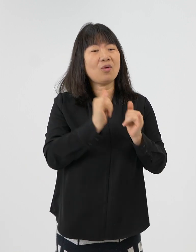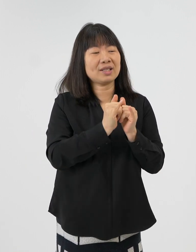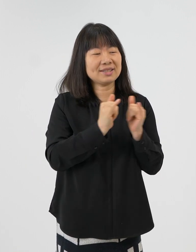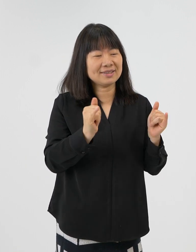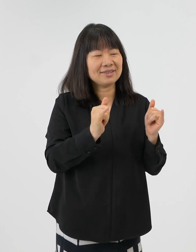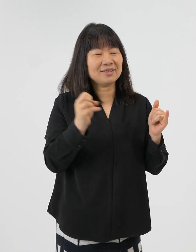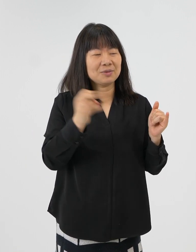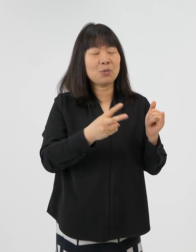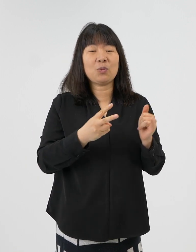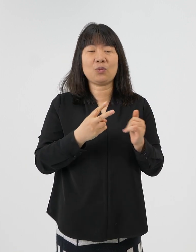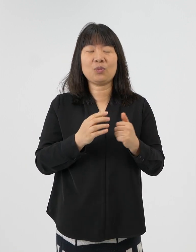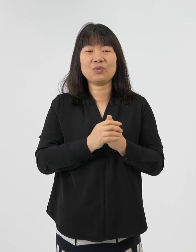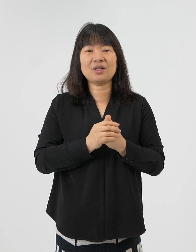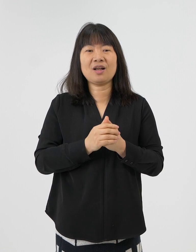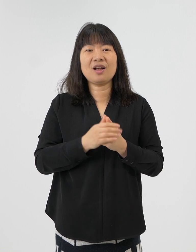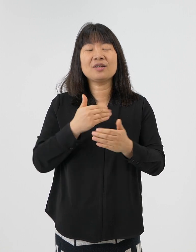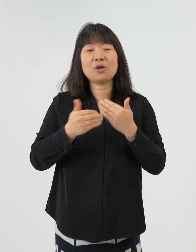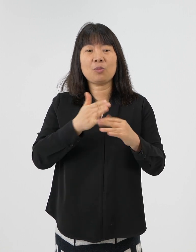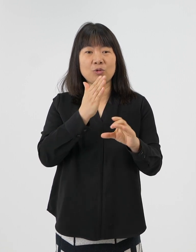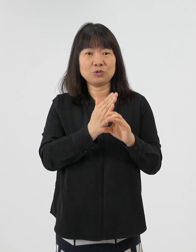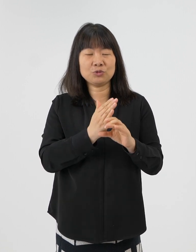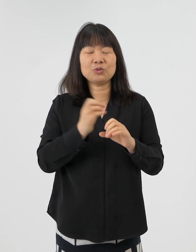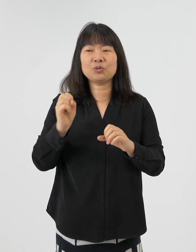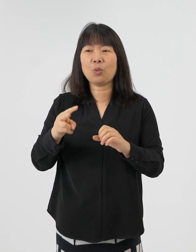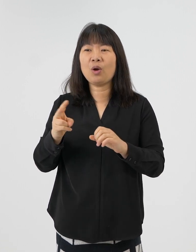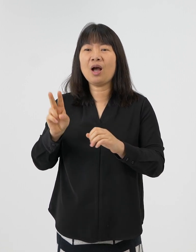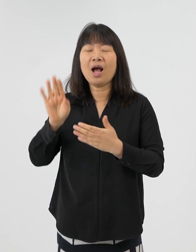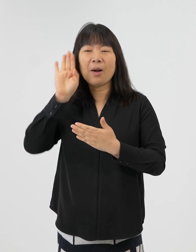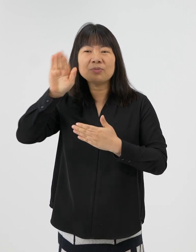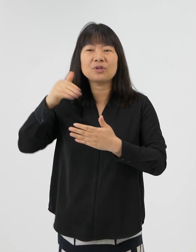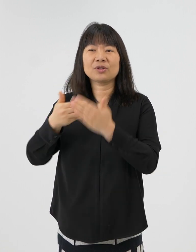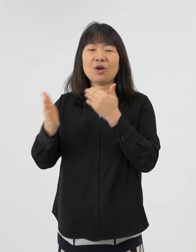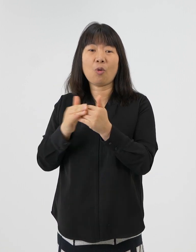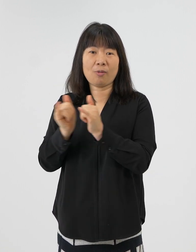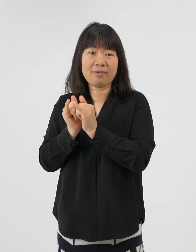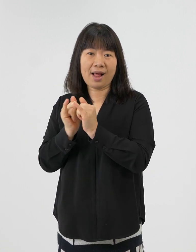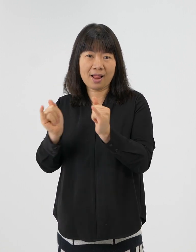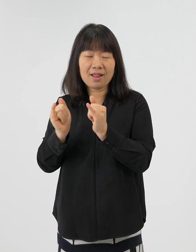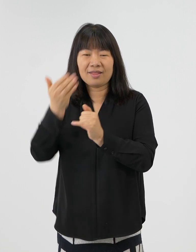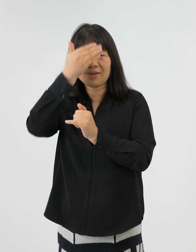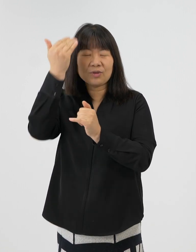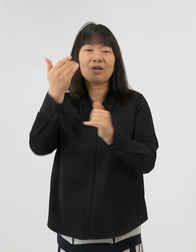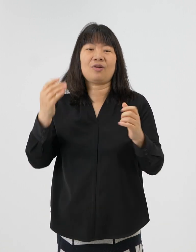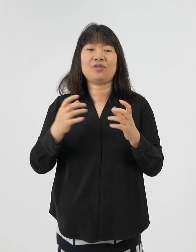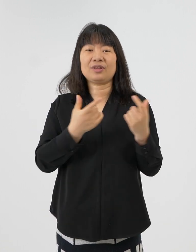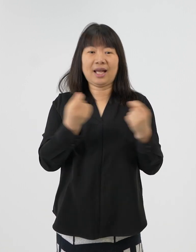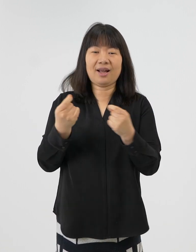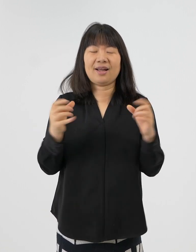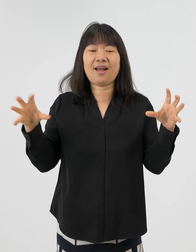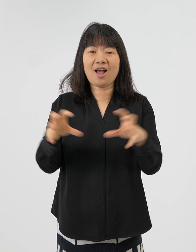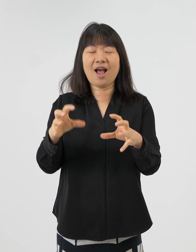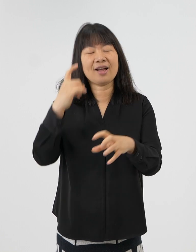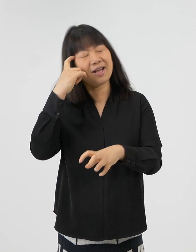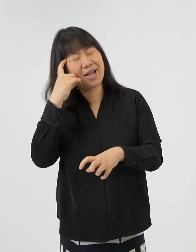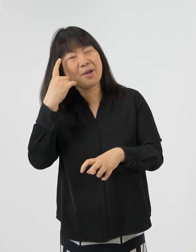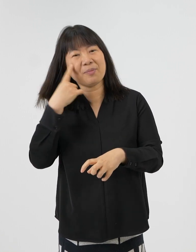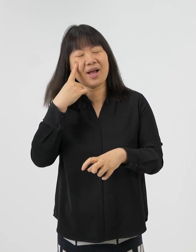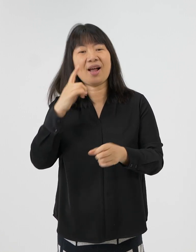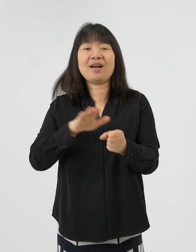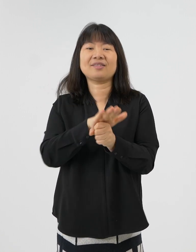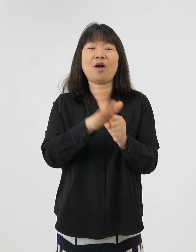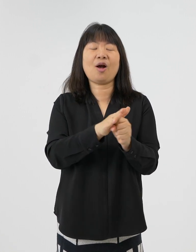이제 그 경험 중에 있는 또 경험할 우리 청년들 한번 같이 생각해 보자고요. 사랑하는 이와